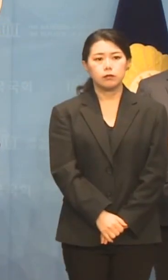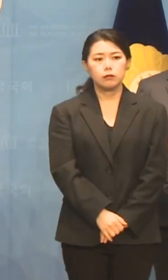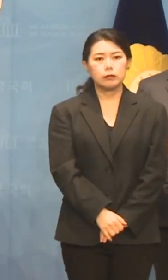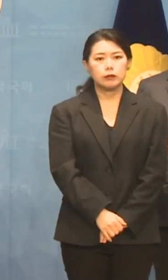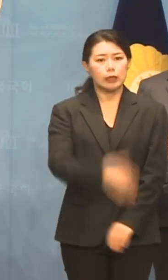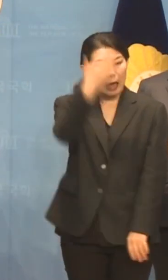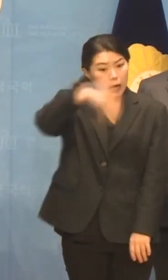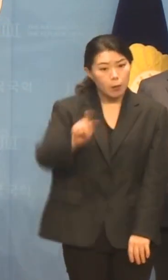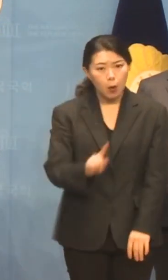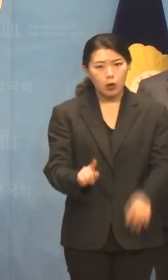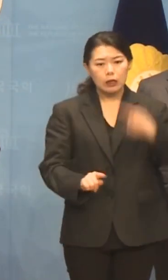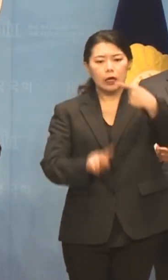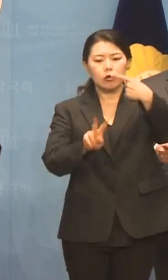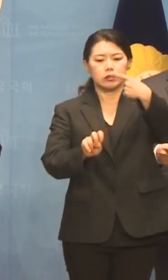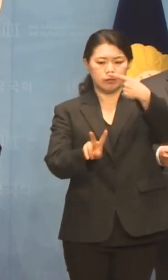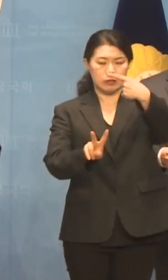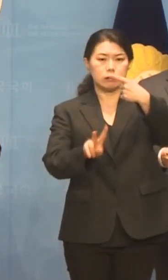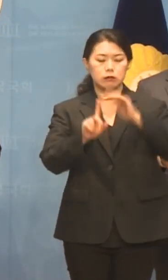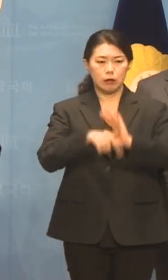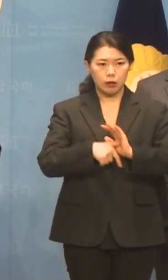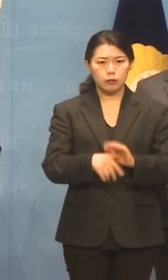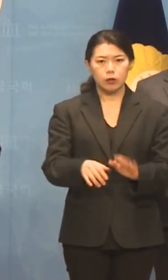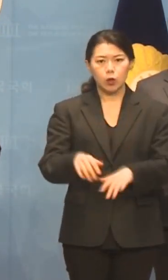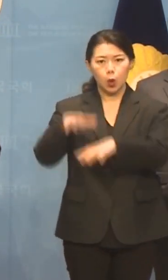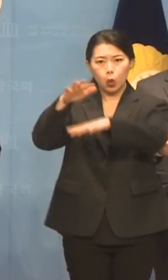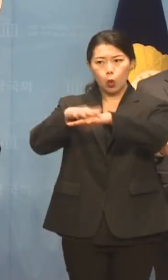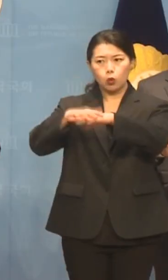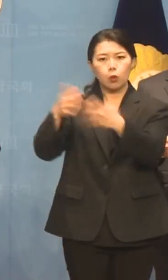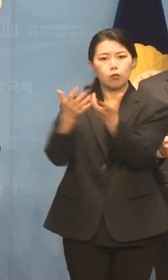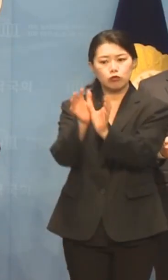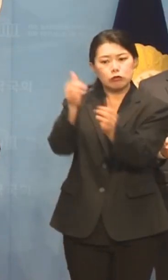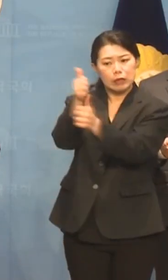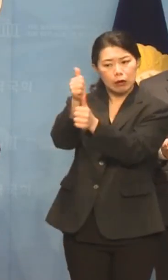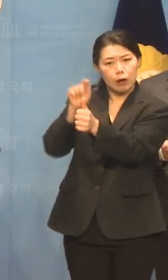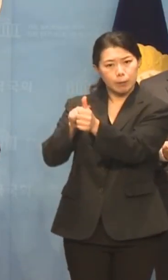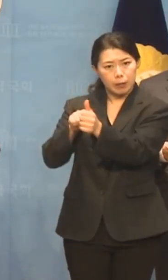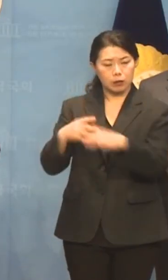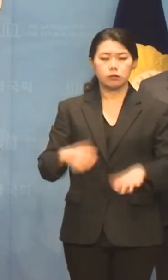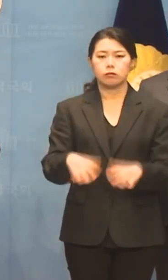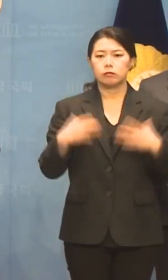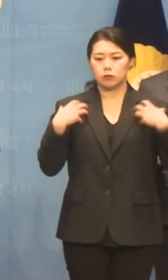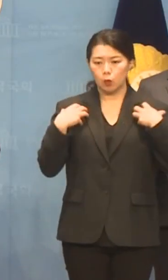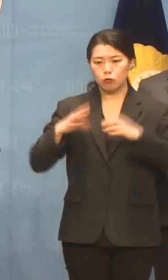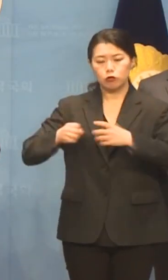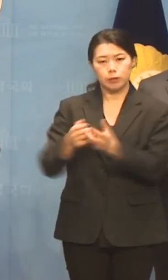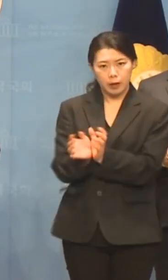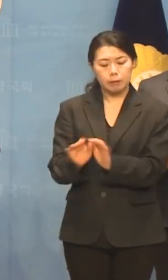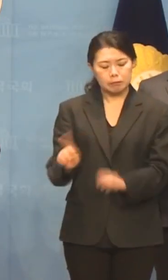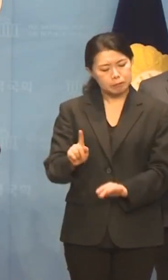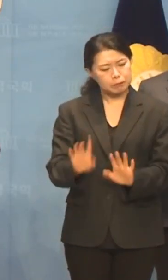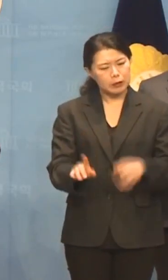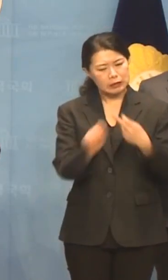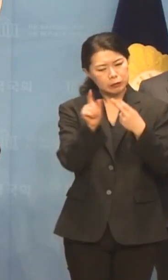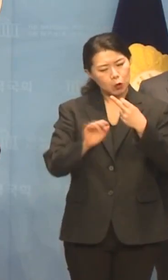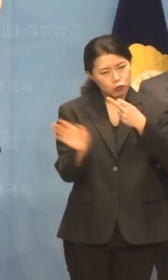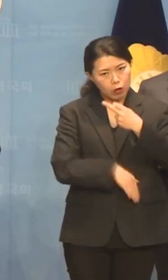다행히 지난 1월 22일 농식품부 차관이 정부 여당이 12월부터